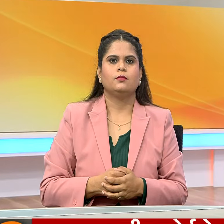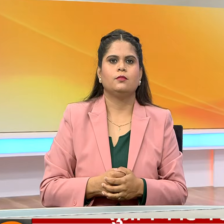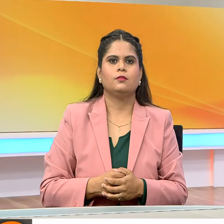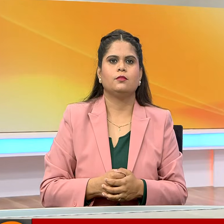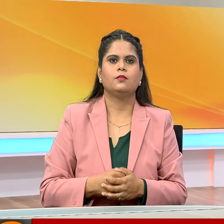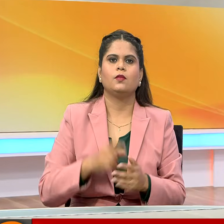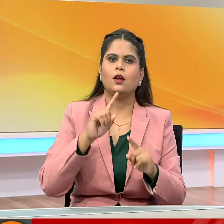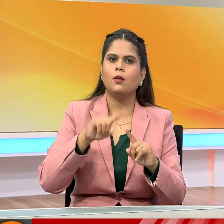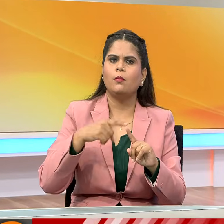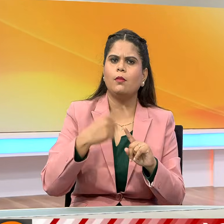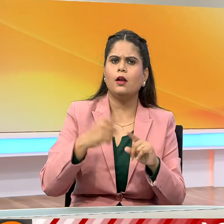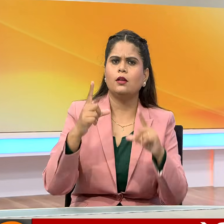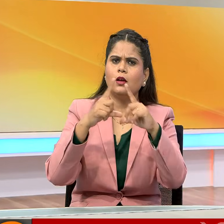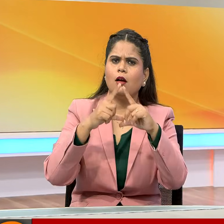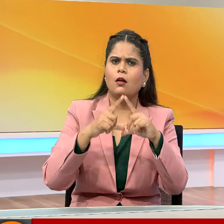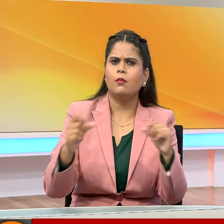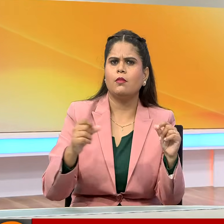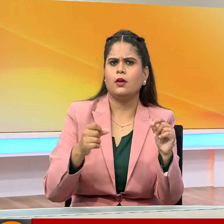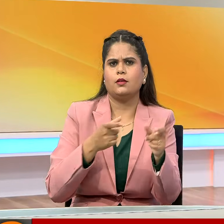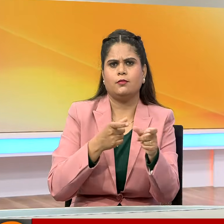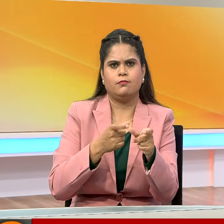साथ ही जापान के रक्षा मंत्री ने